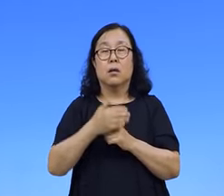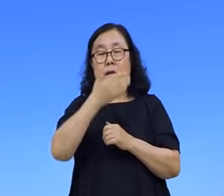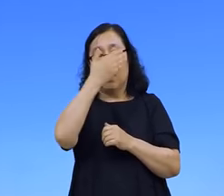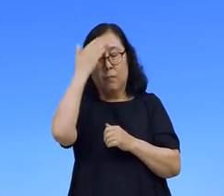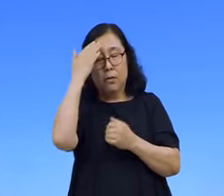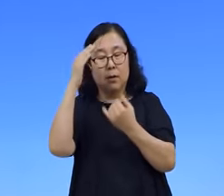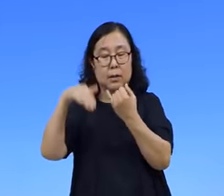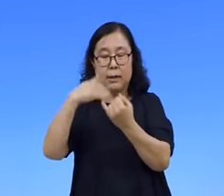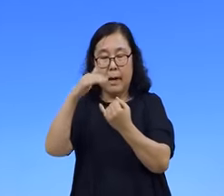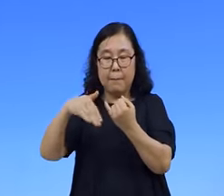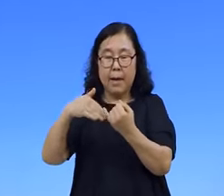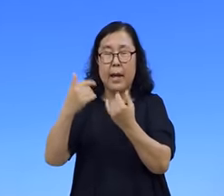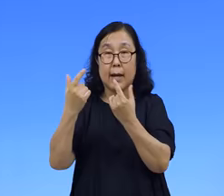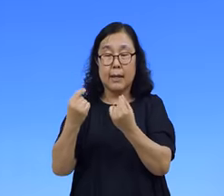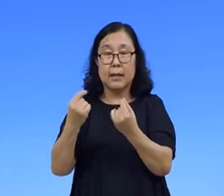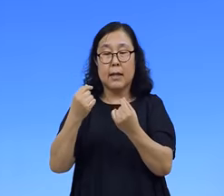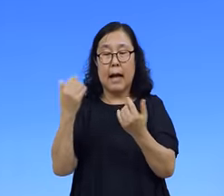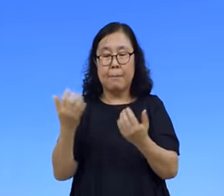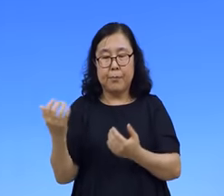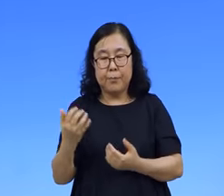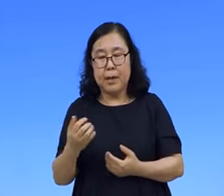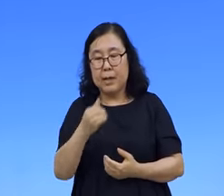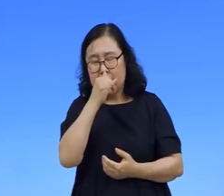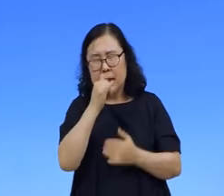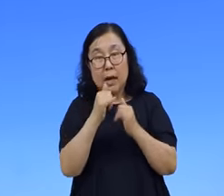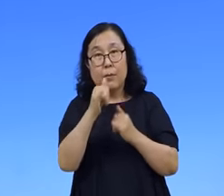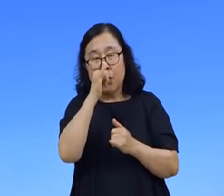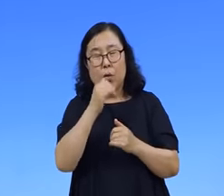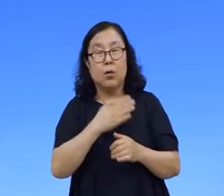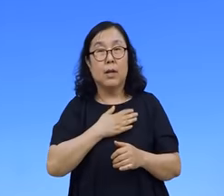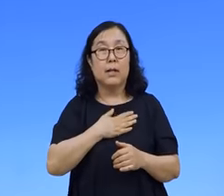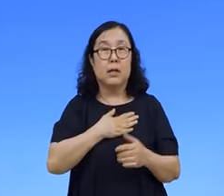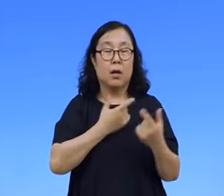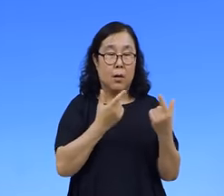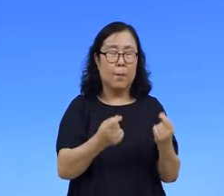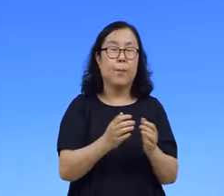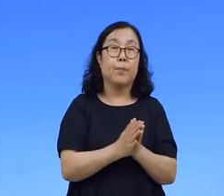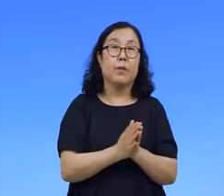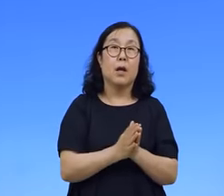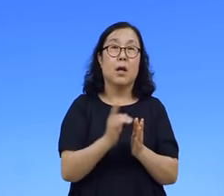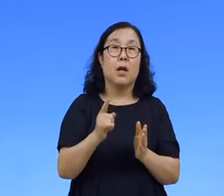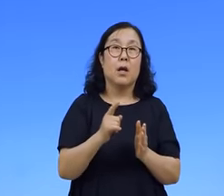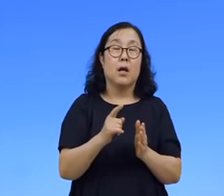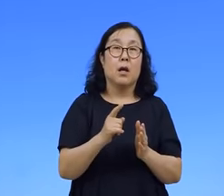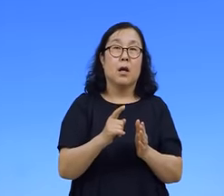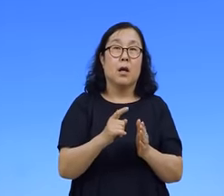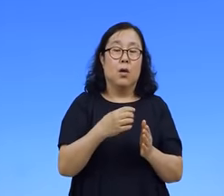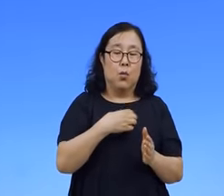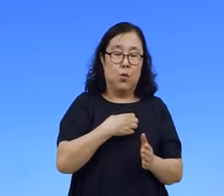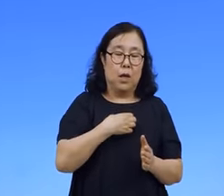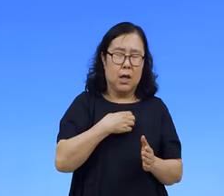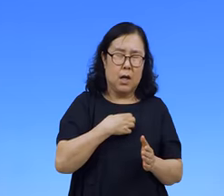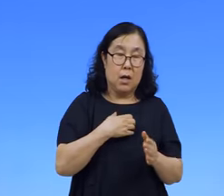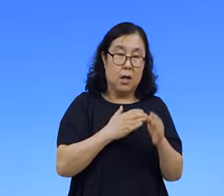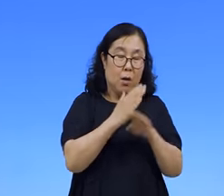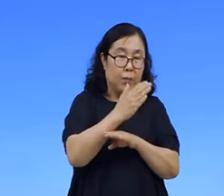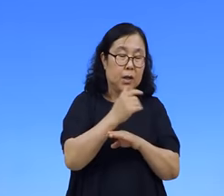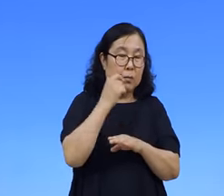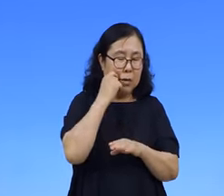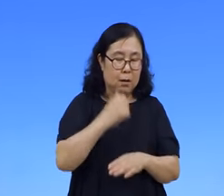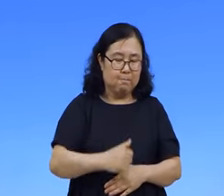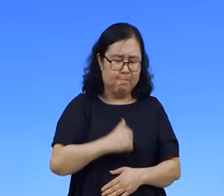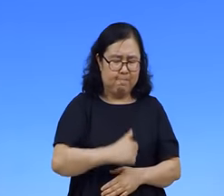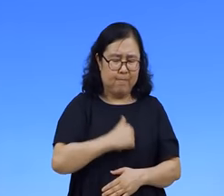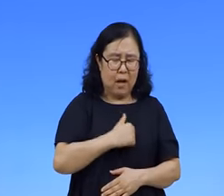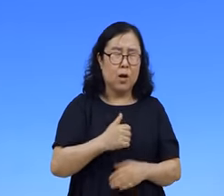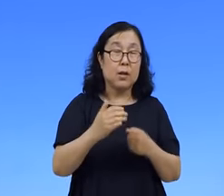흐르는 그 젊은 자매와 같은 아픔을 겪는 분이 계시고요, 어떤 분은 저처럼 이 고비를 넘기지 못하고 혈기가